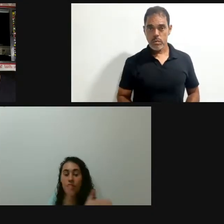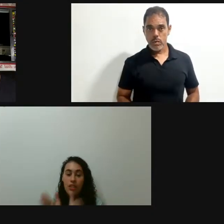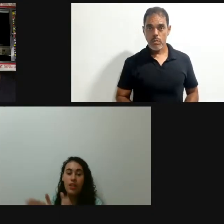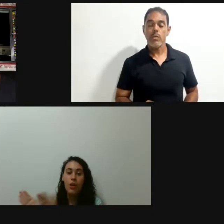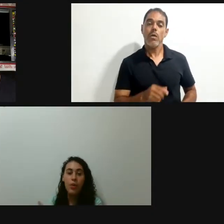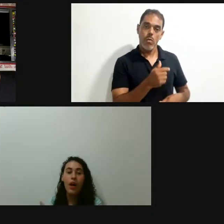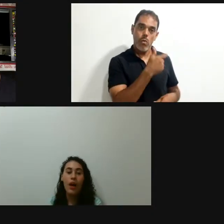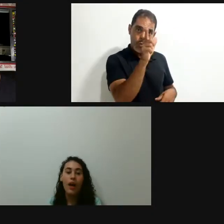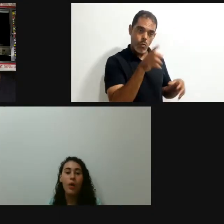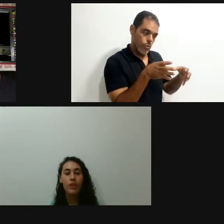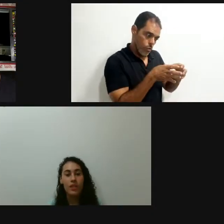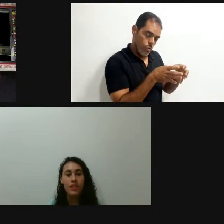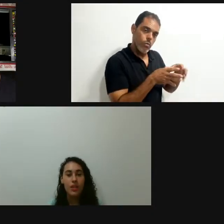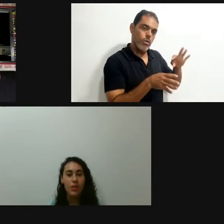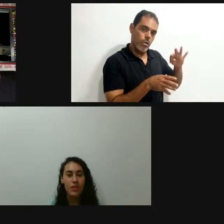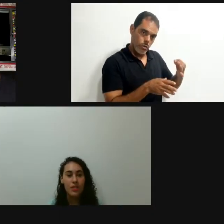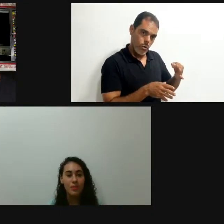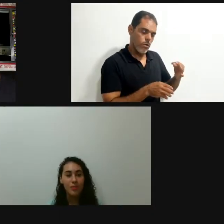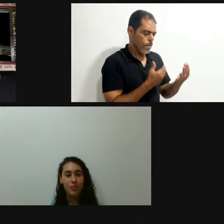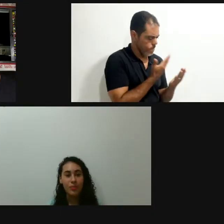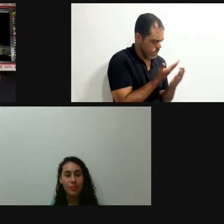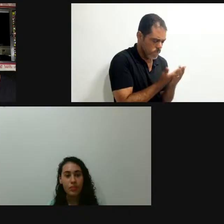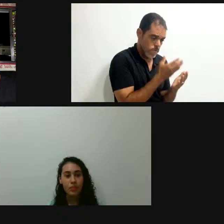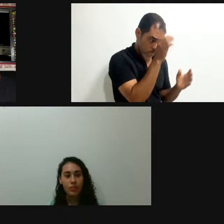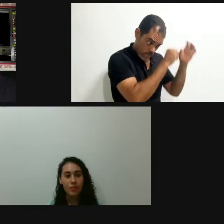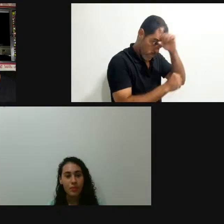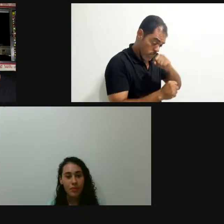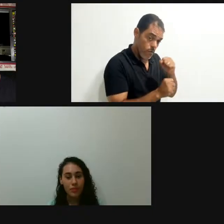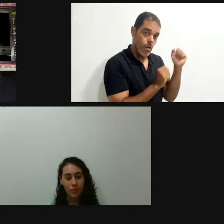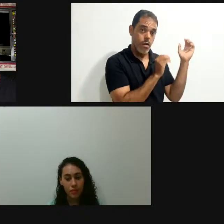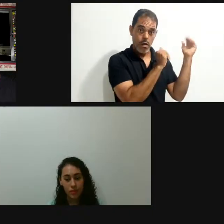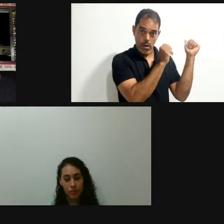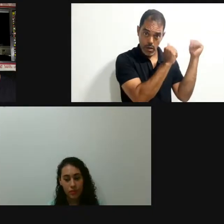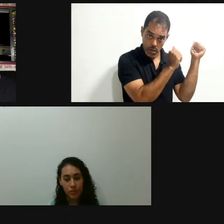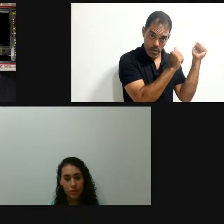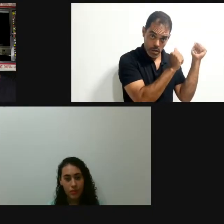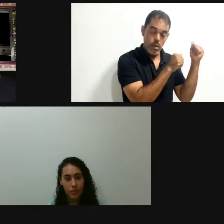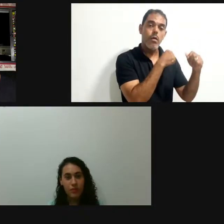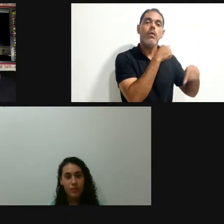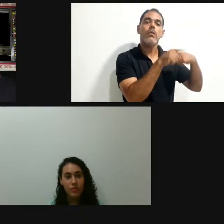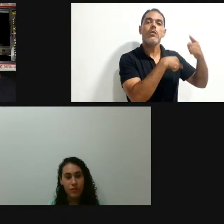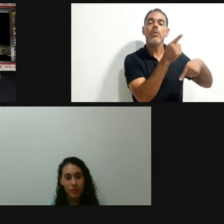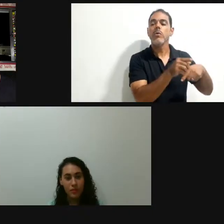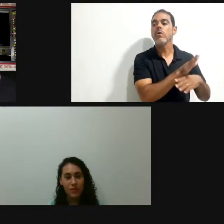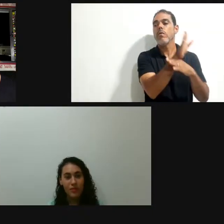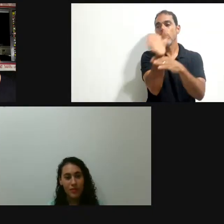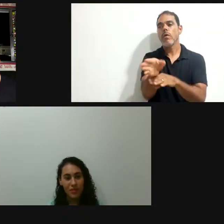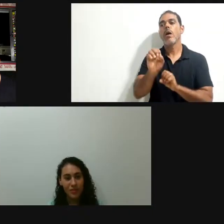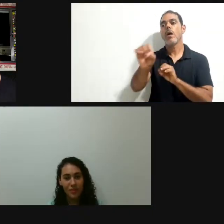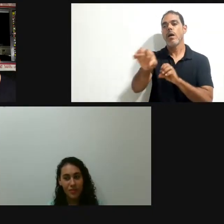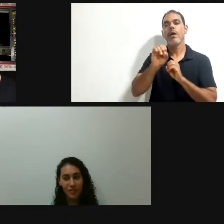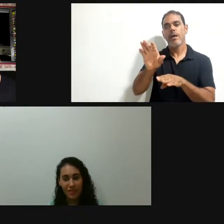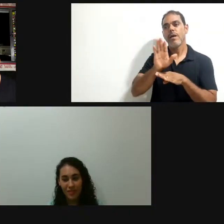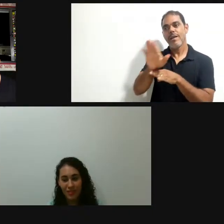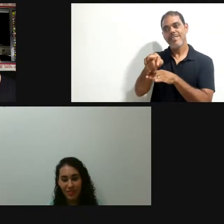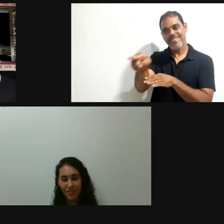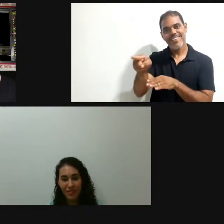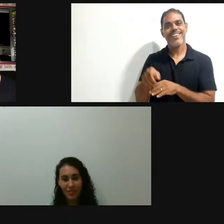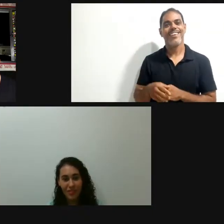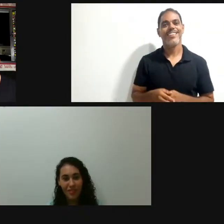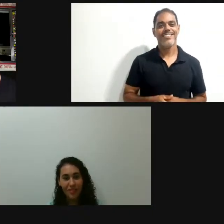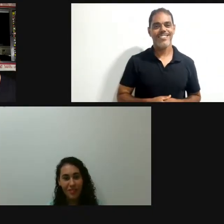se dedicam a outras línguas. Por supuesto. Pessoal, eu deixei aproveitar aqui